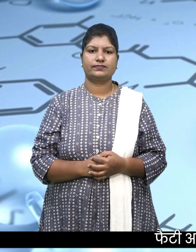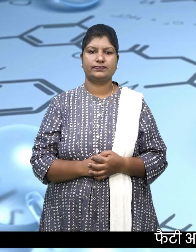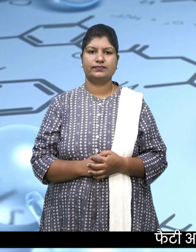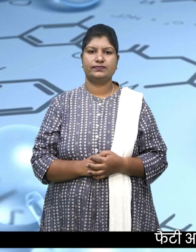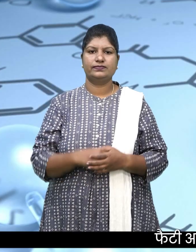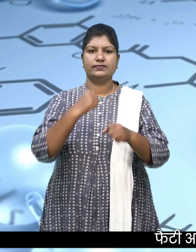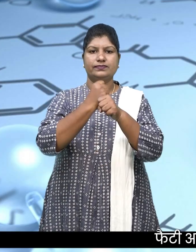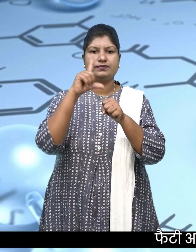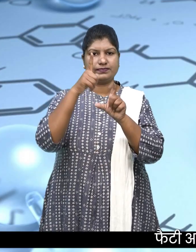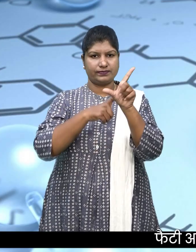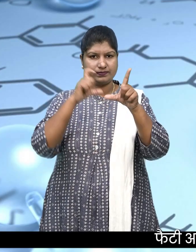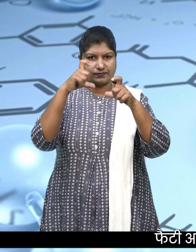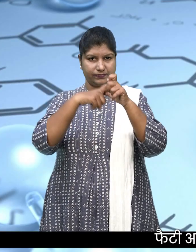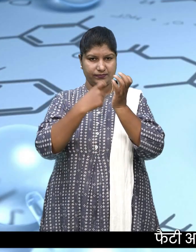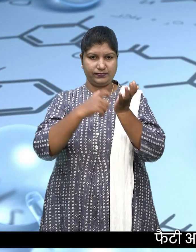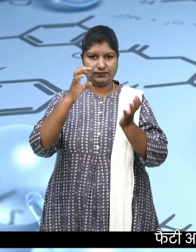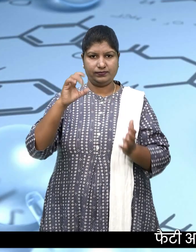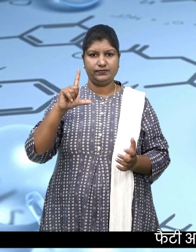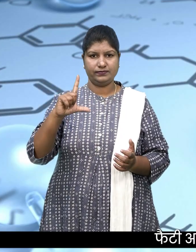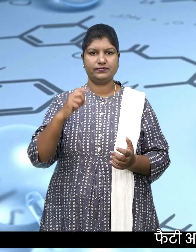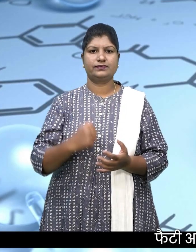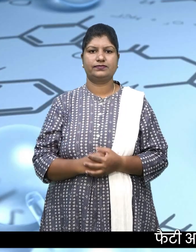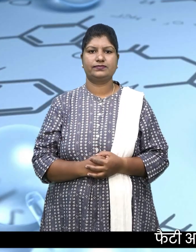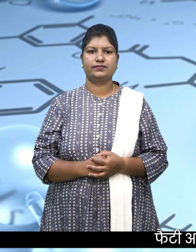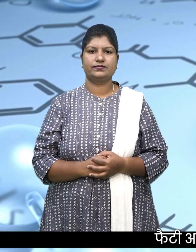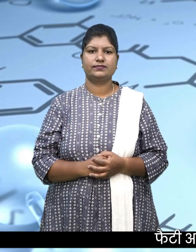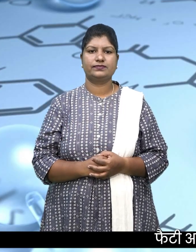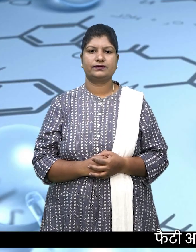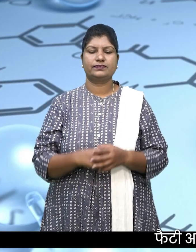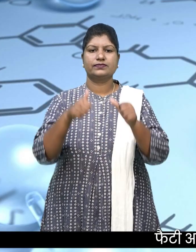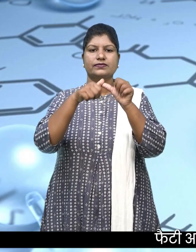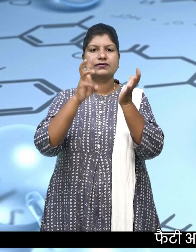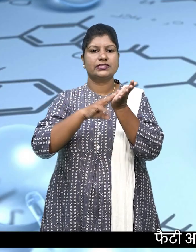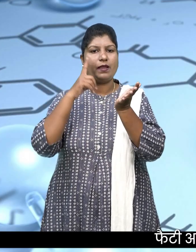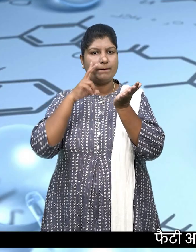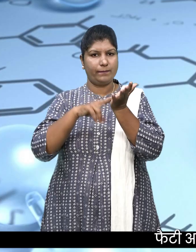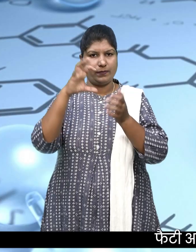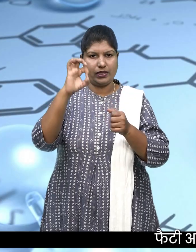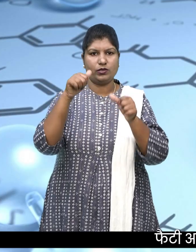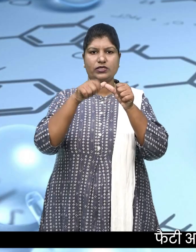फैटी अम्ल, ग्लिसरॉल, अमीनी अम्ल